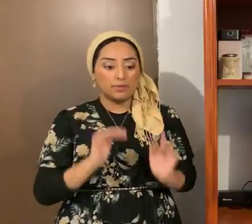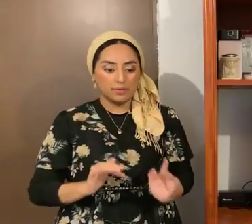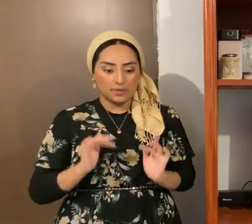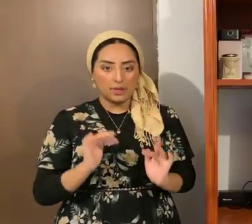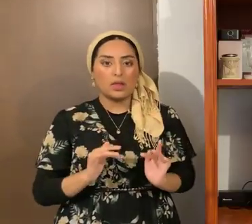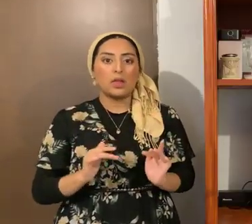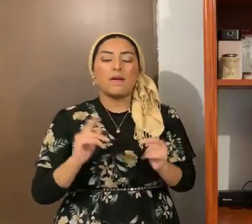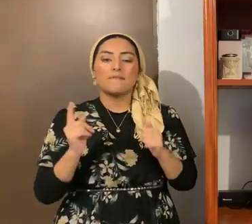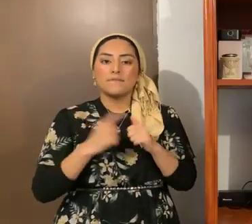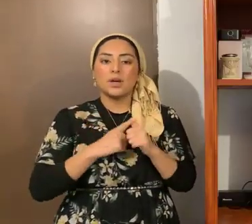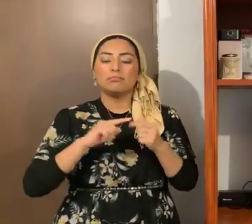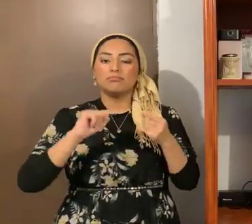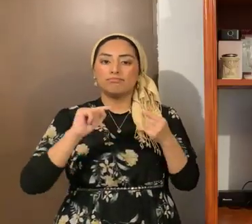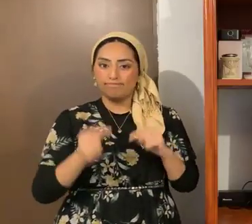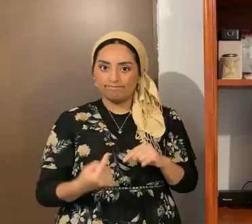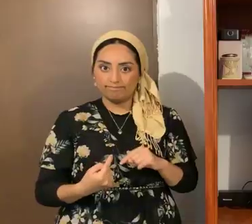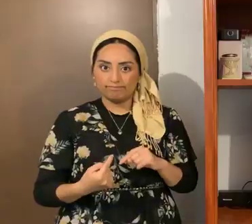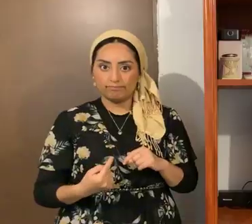piadosamente padecerá.